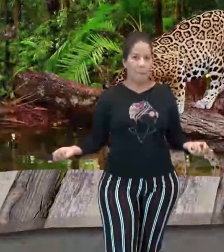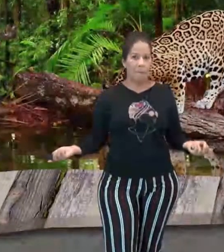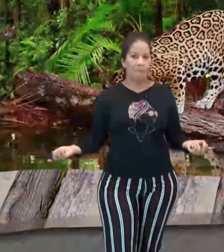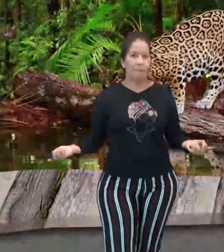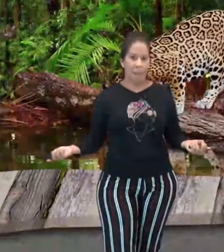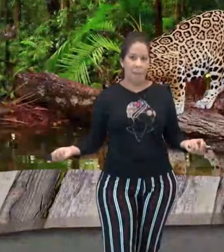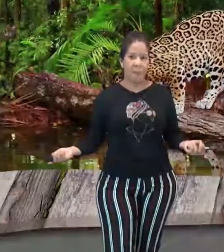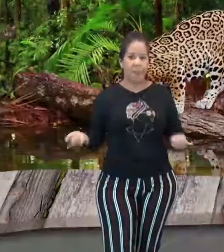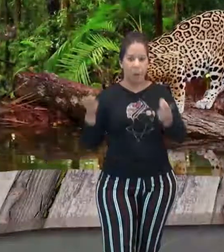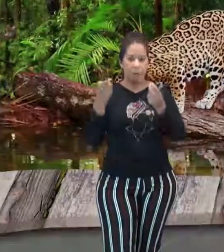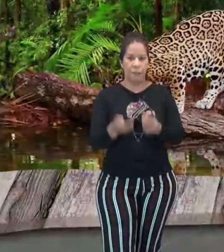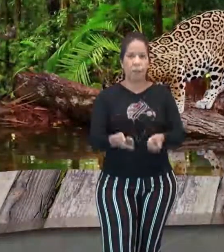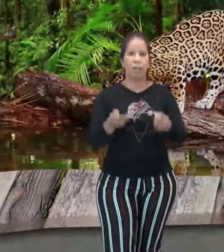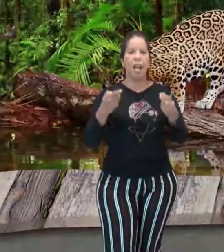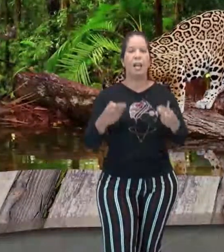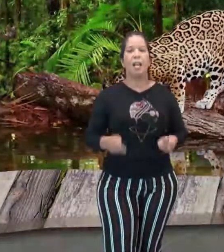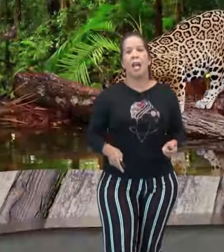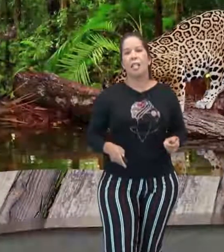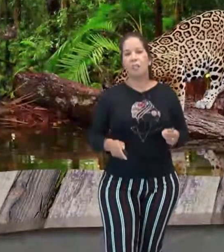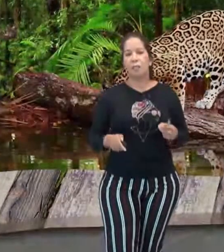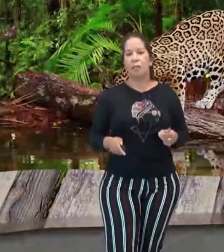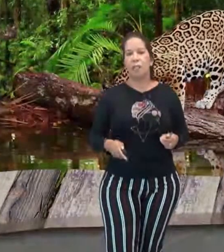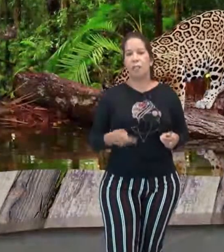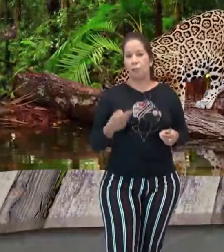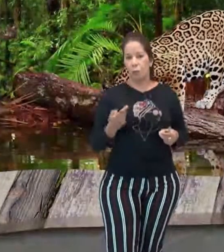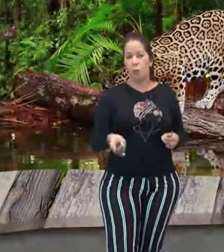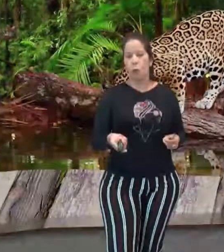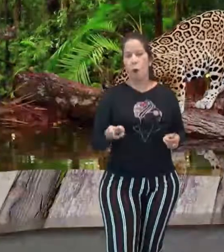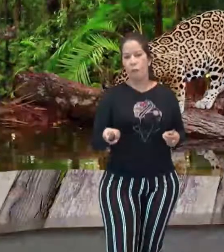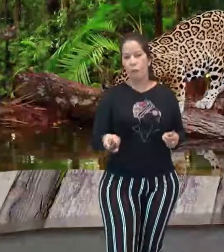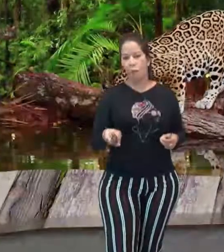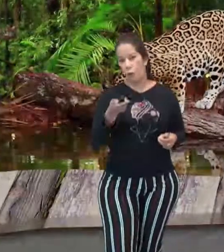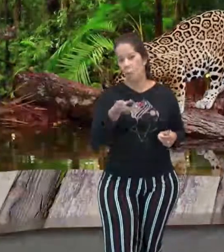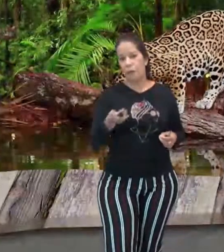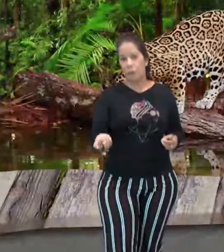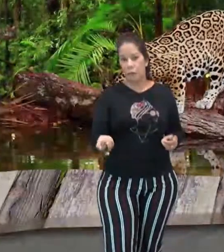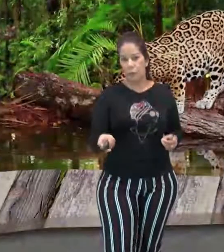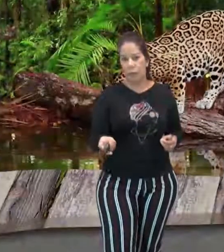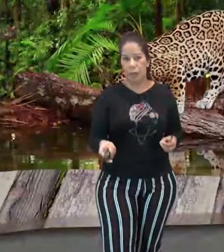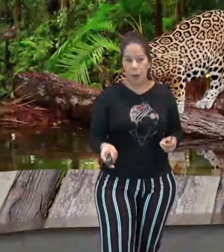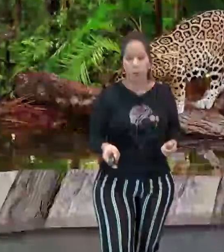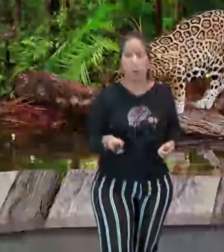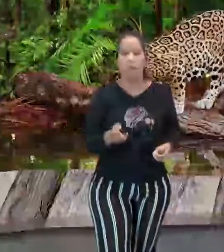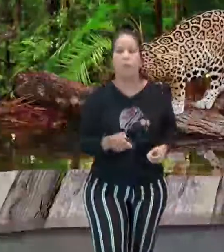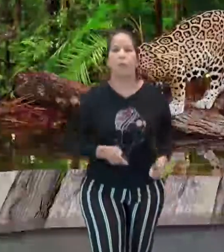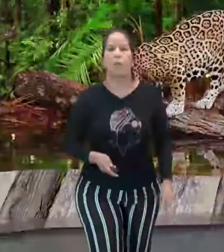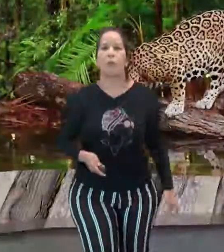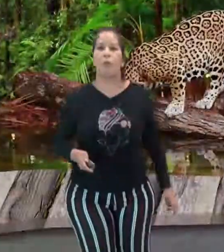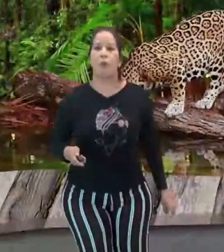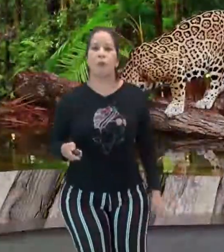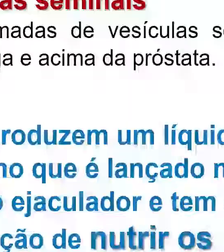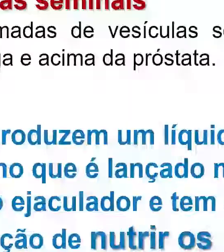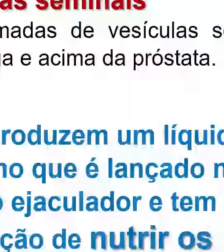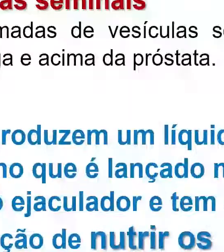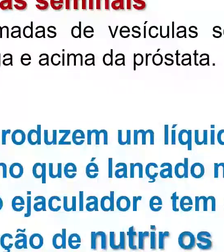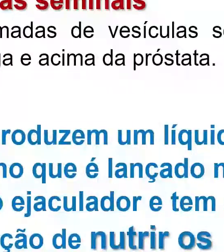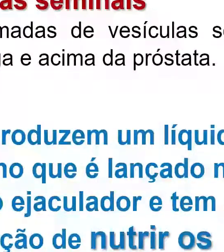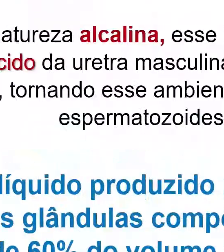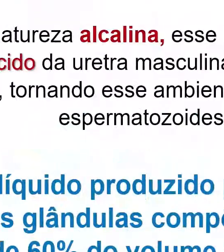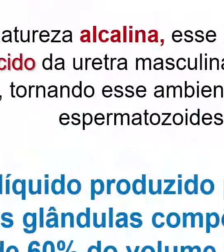papel? Que é o de fecundar a célula do óvulo ou ovócito. Tá bom? Vamos continuar.